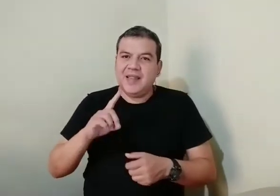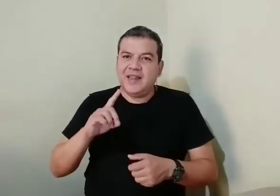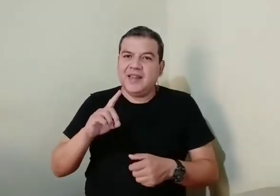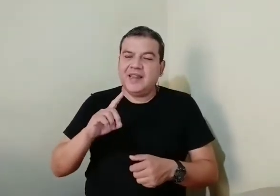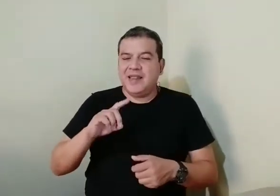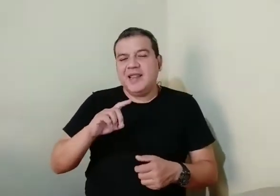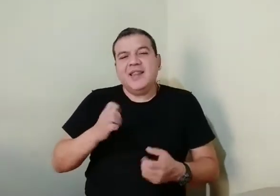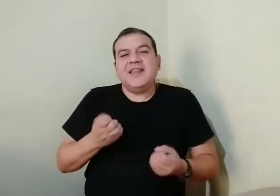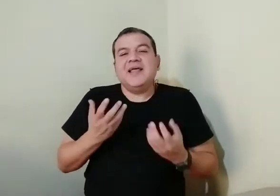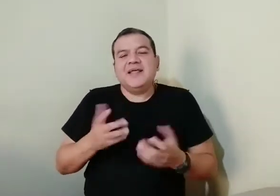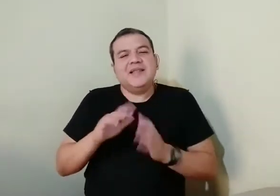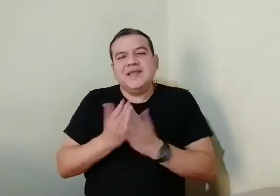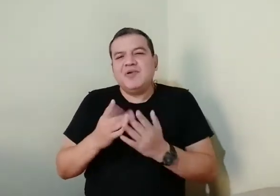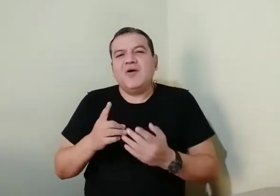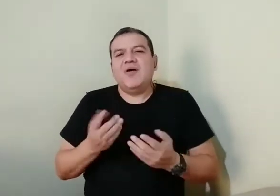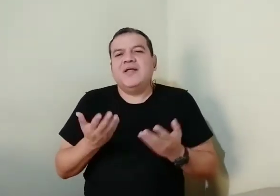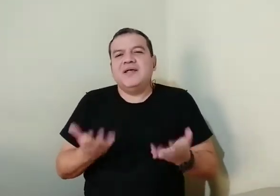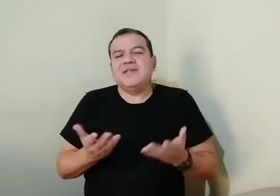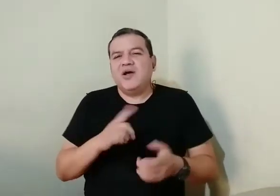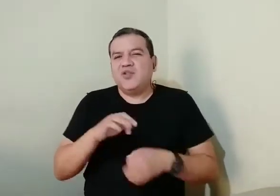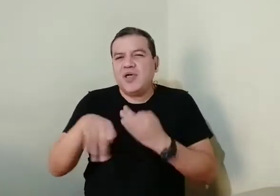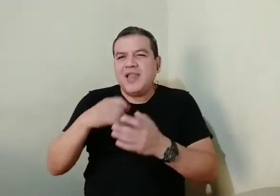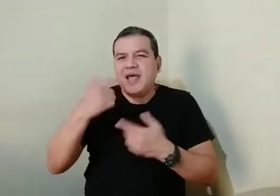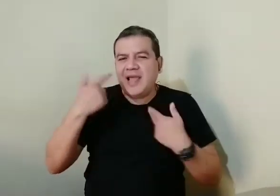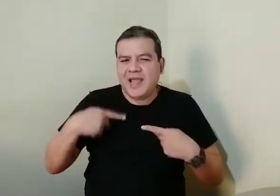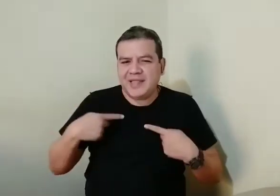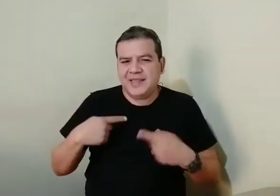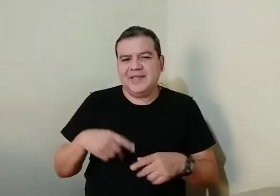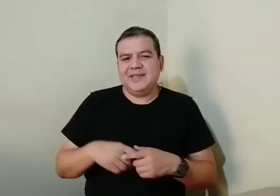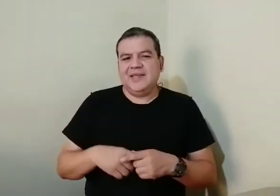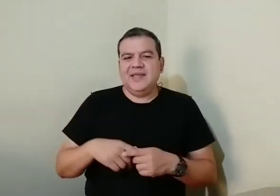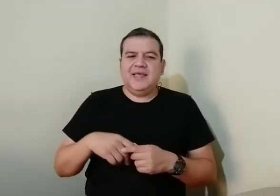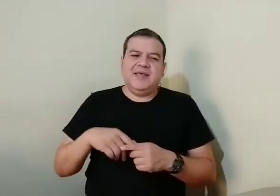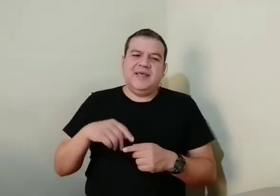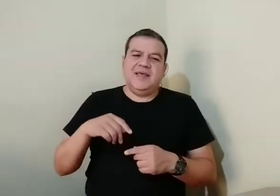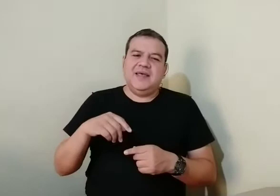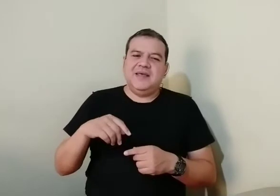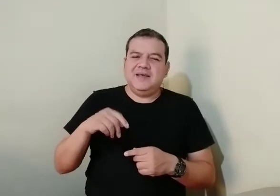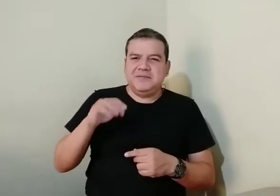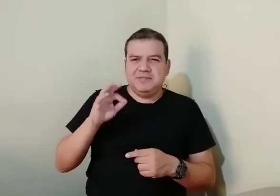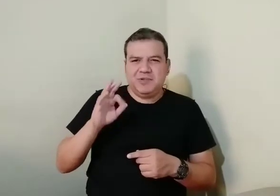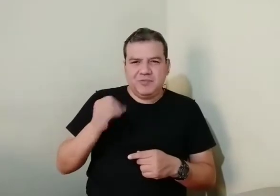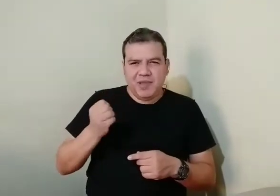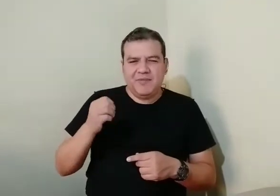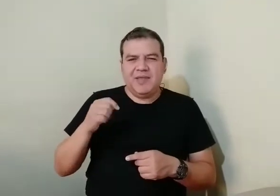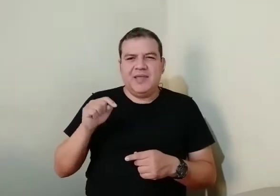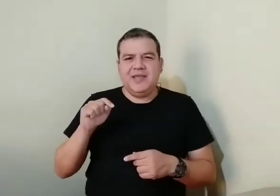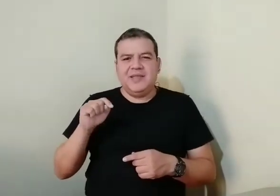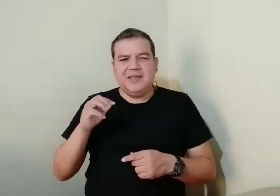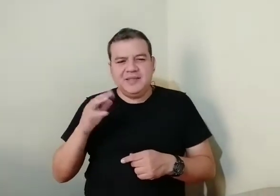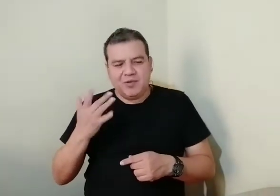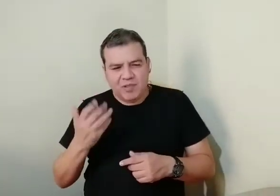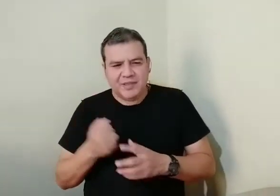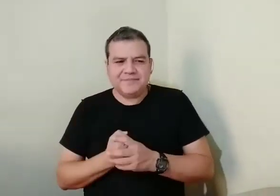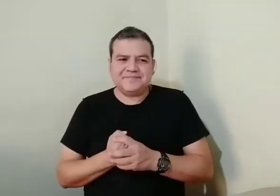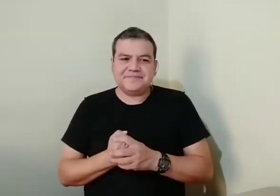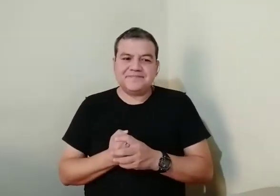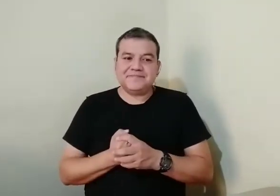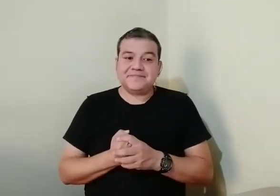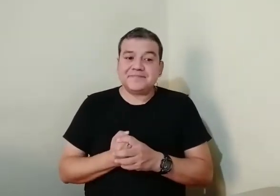Durante gran parte de la historia, la educación se impartió en el hogar, especialmente durante